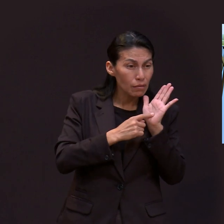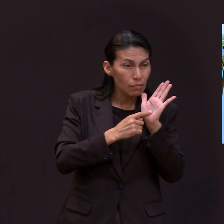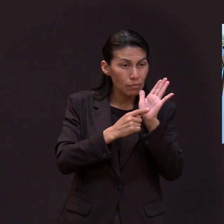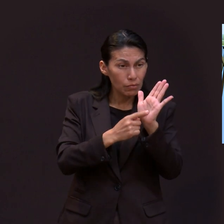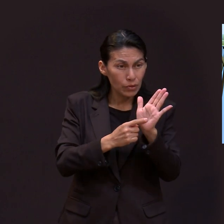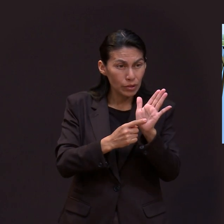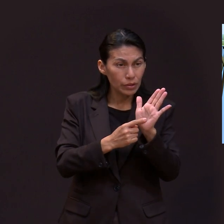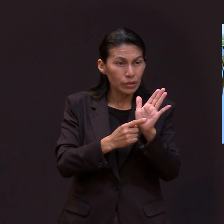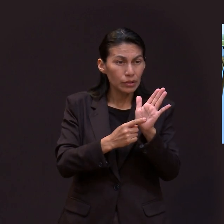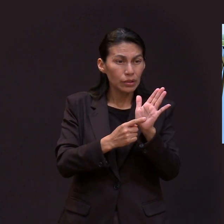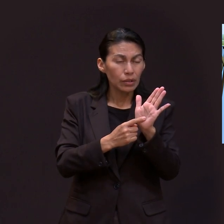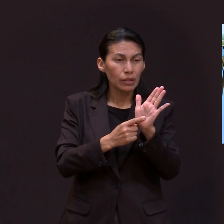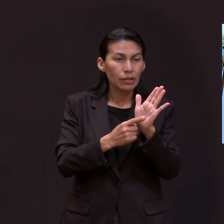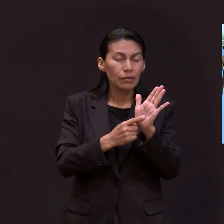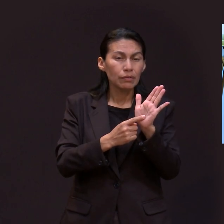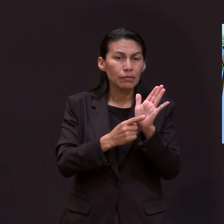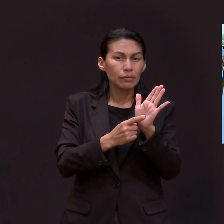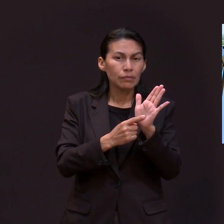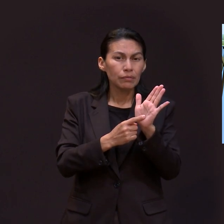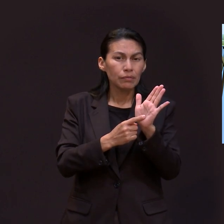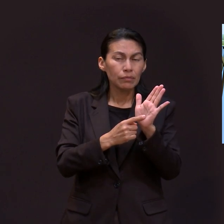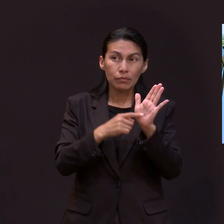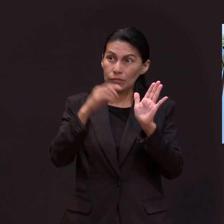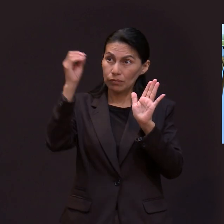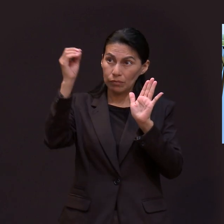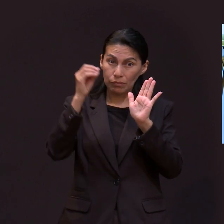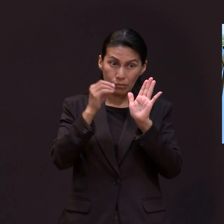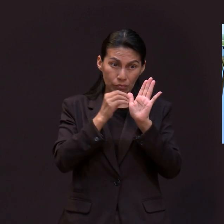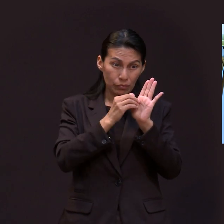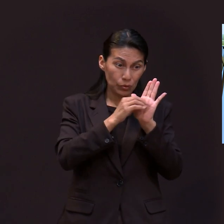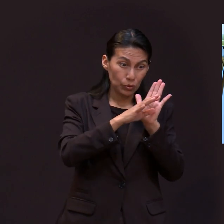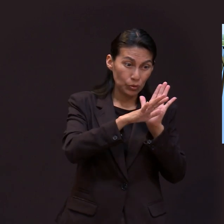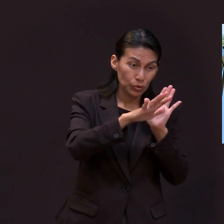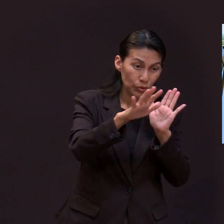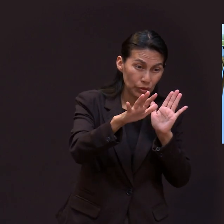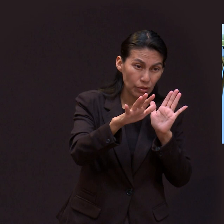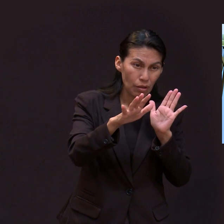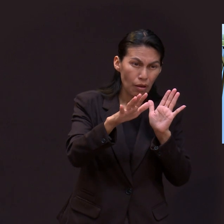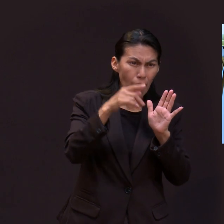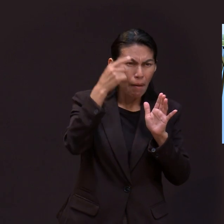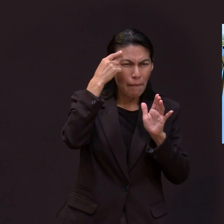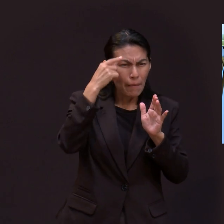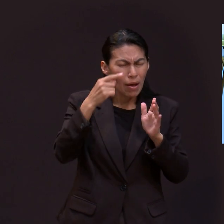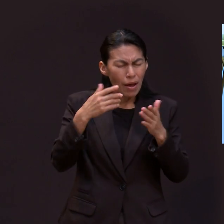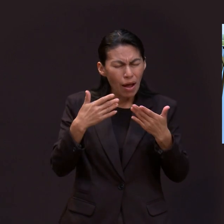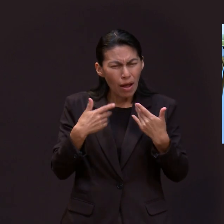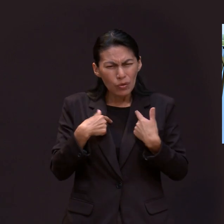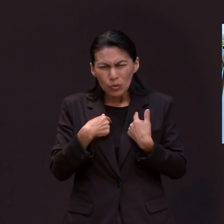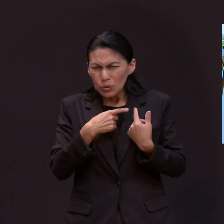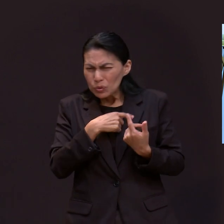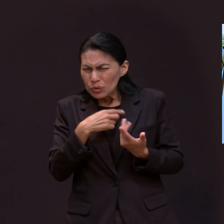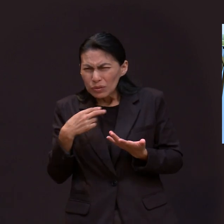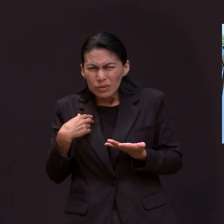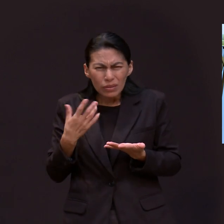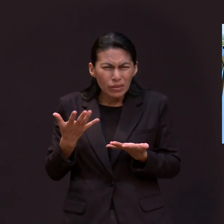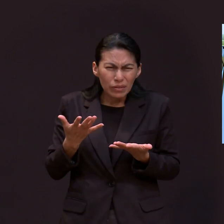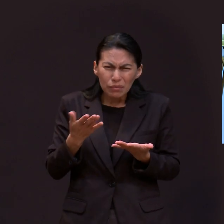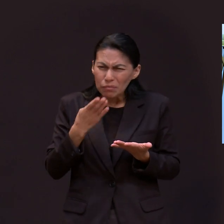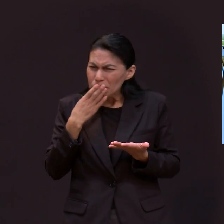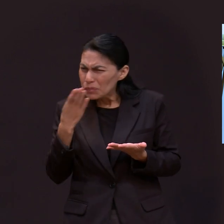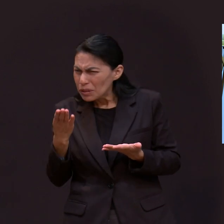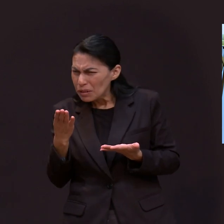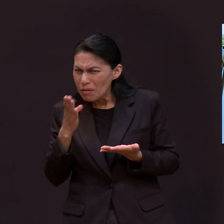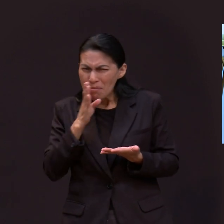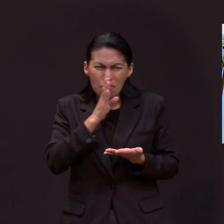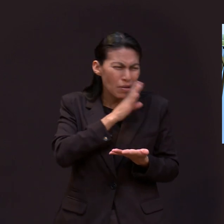manifiesta su revelación para poder ayudarnos a discernir entre el bien